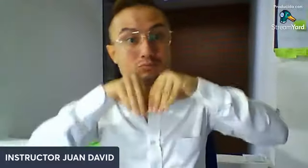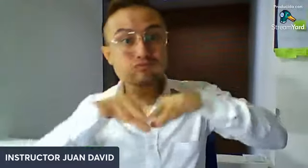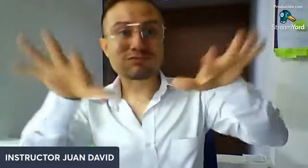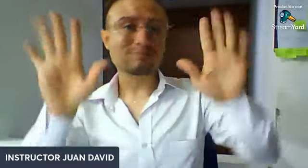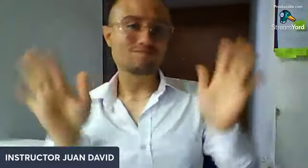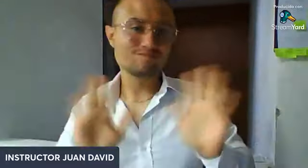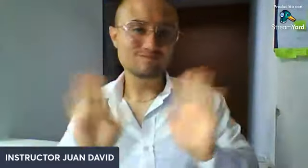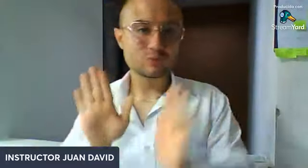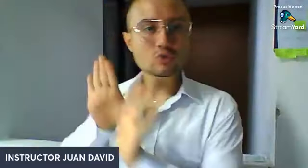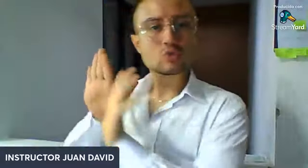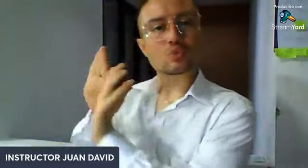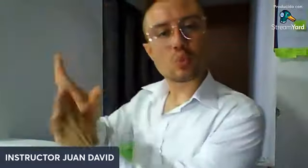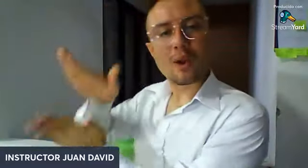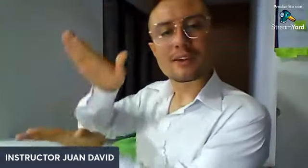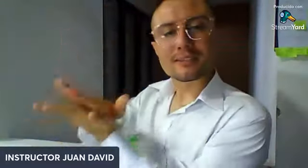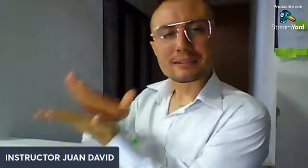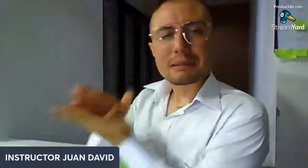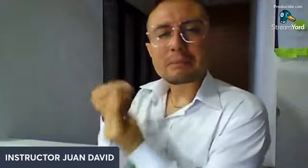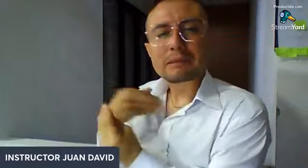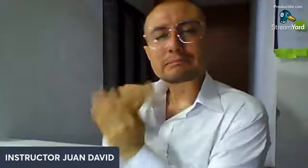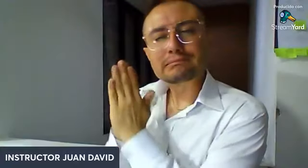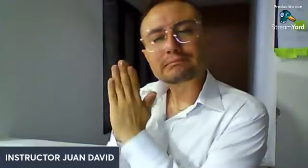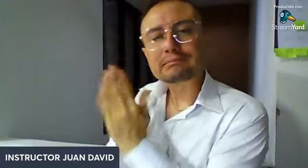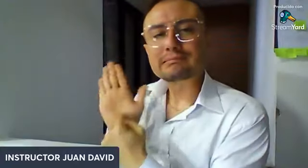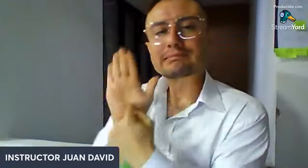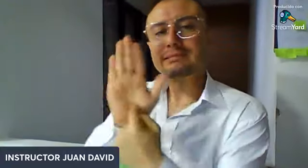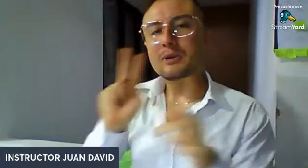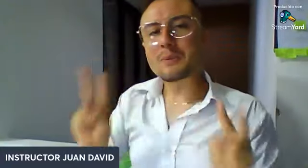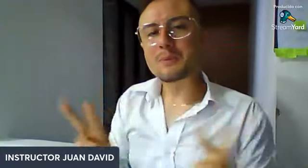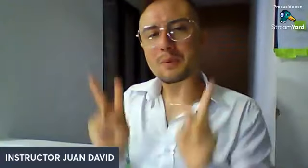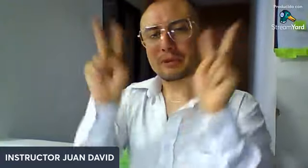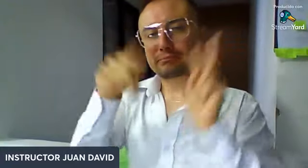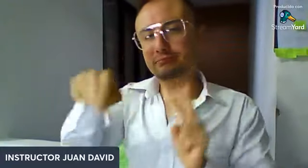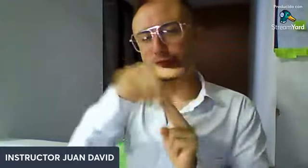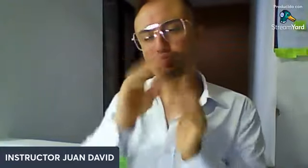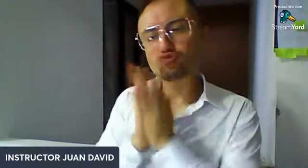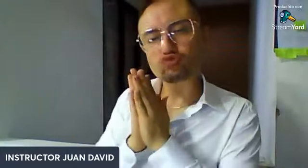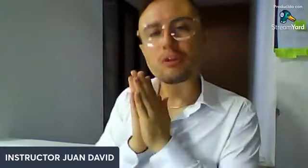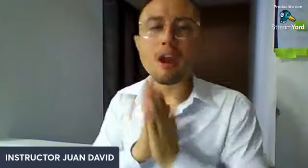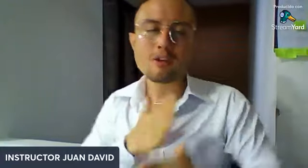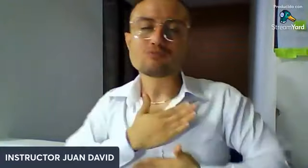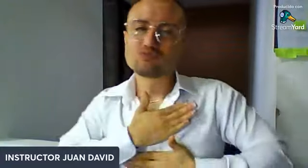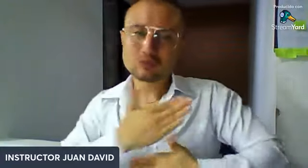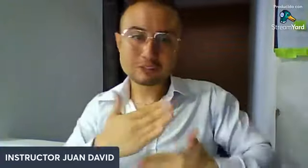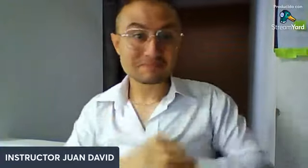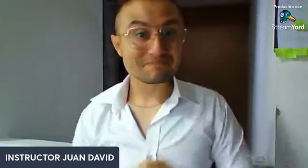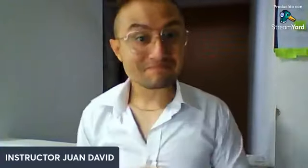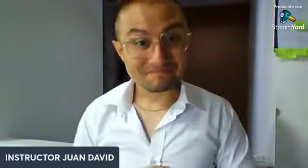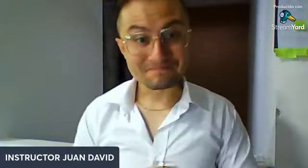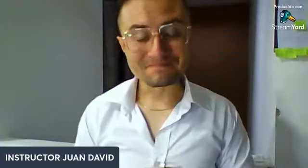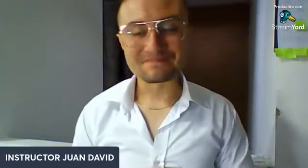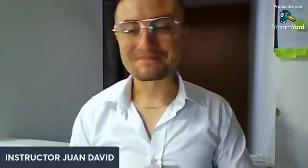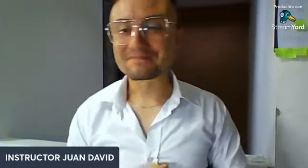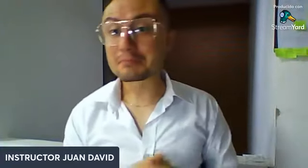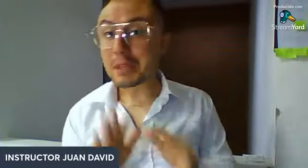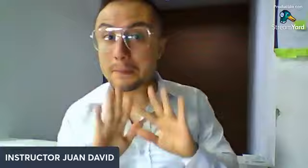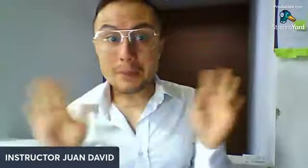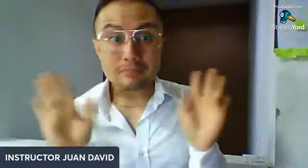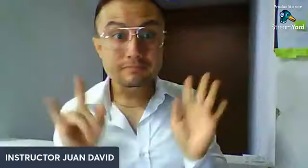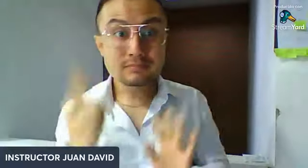aprender a través de la práctica. Entonces es un video que no está publicado, sino que es un documental que hace parte de la institución educativa